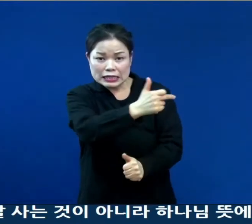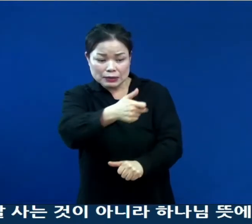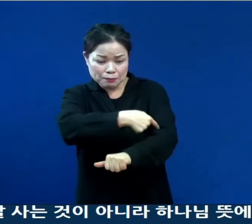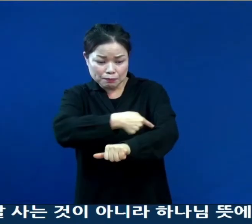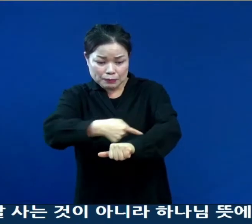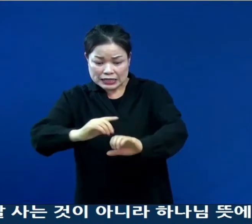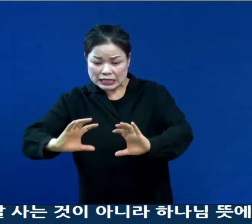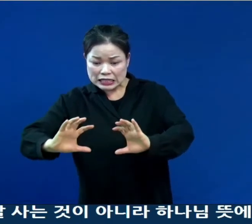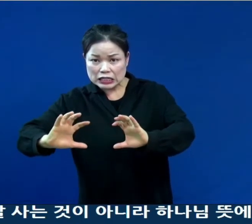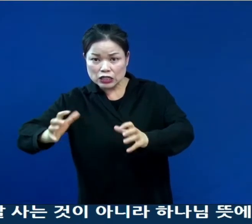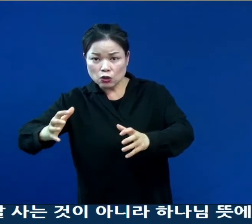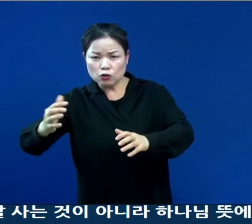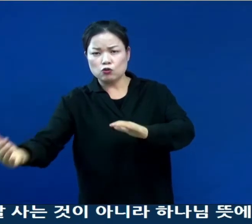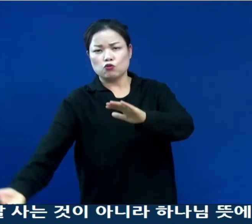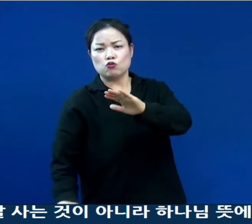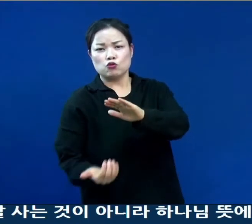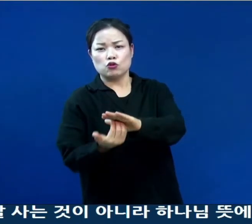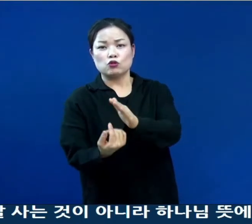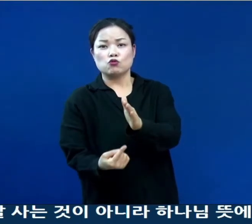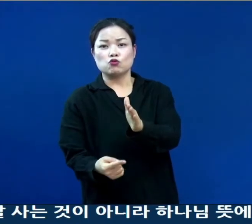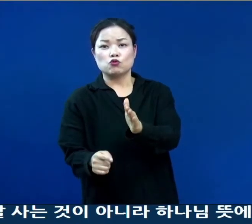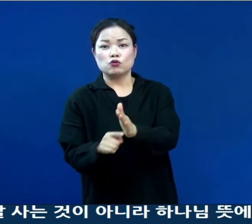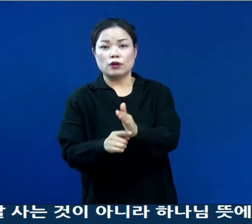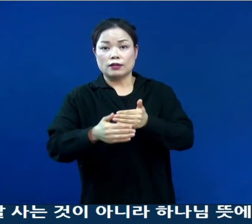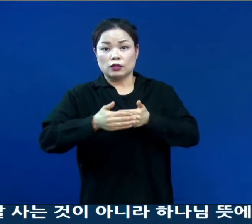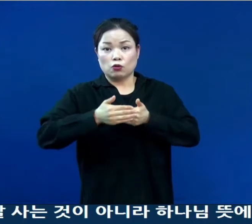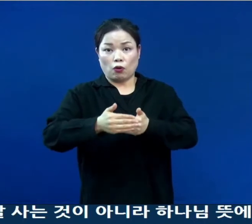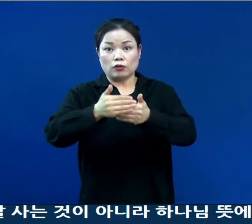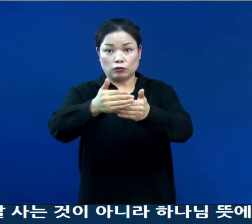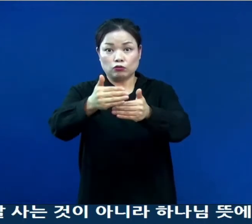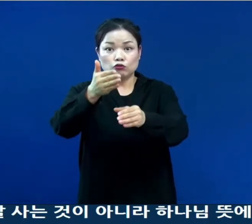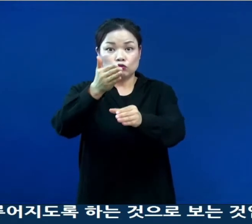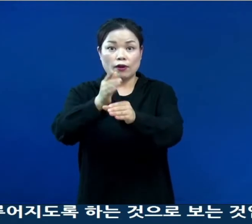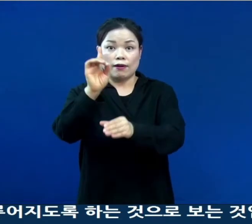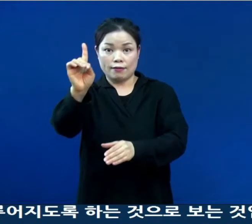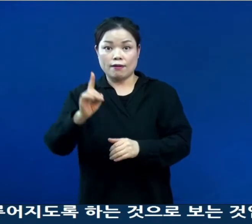민족이 이루어지도록 하기 위한 과정으로 보는 것입니다.